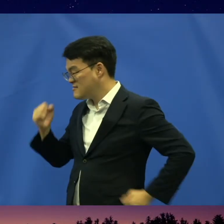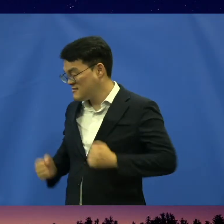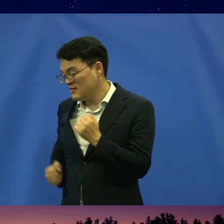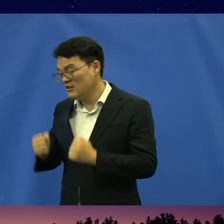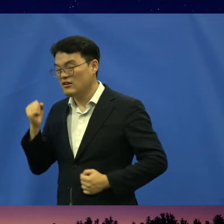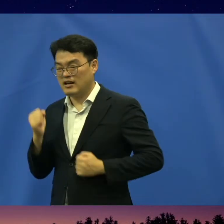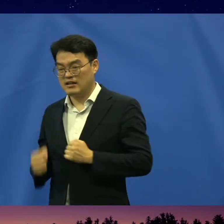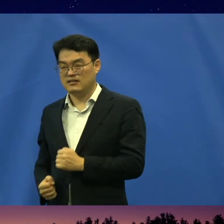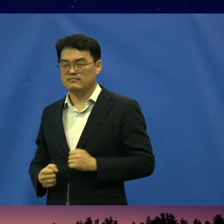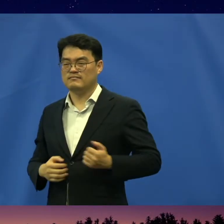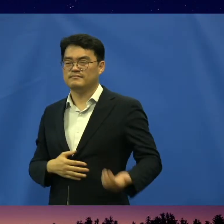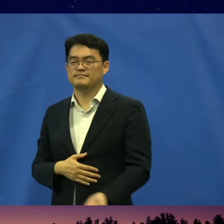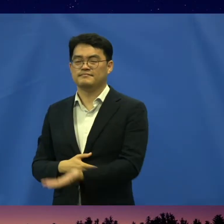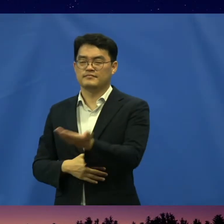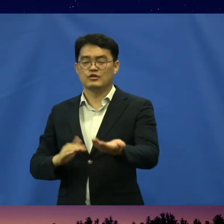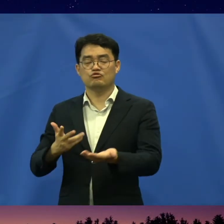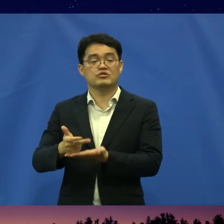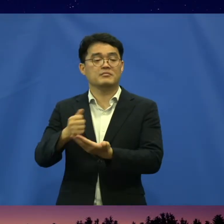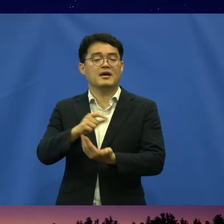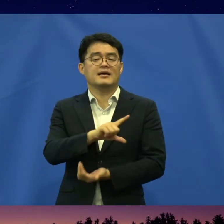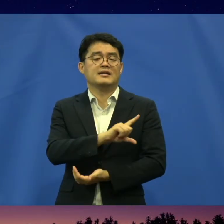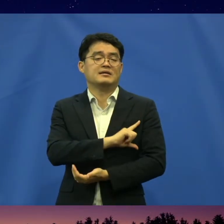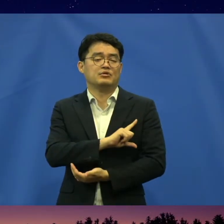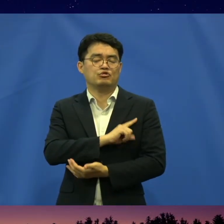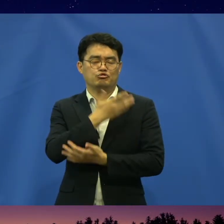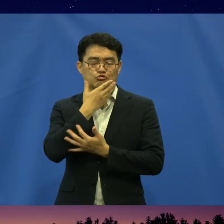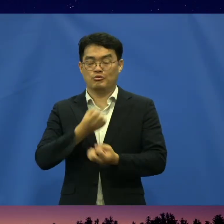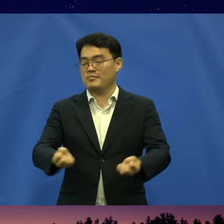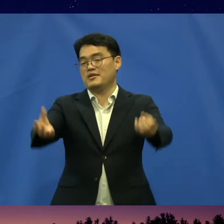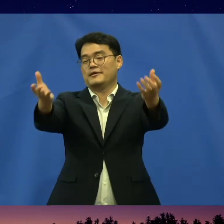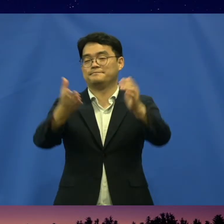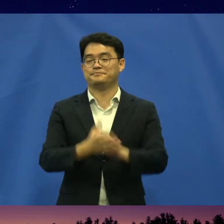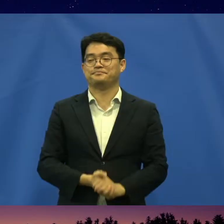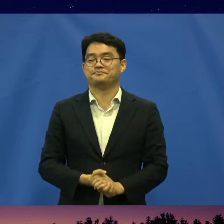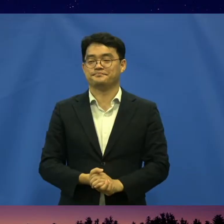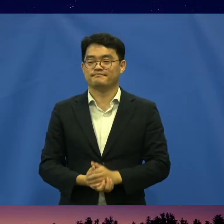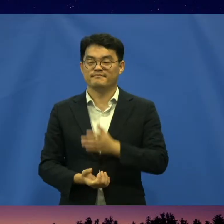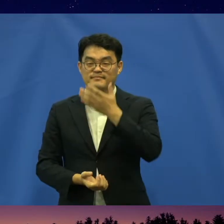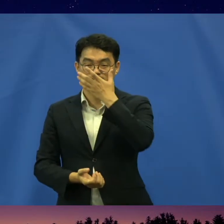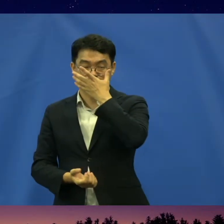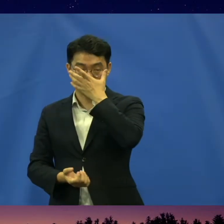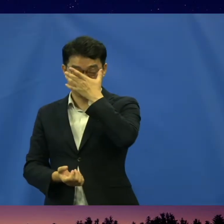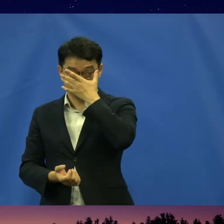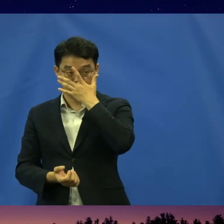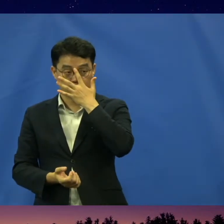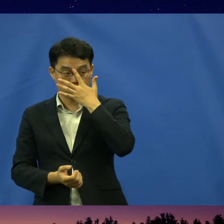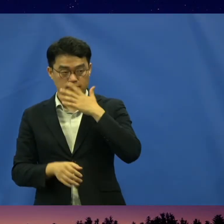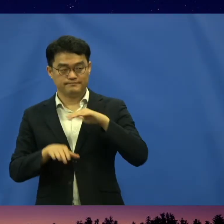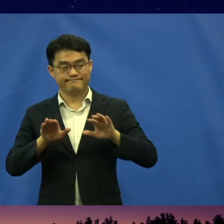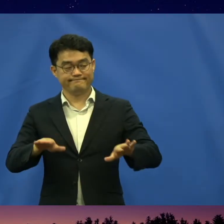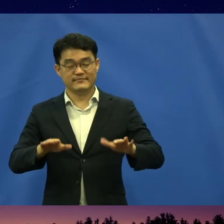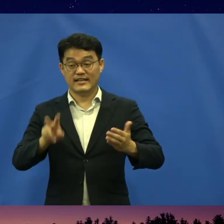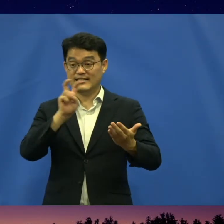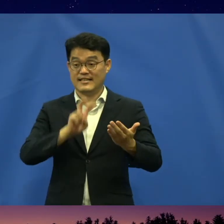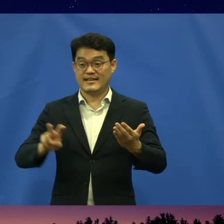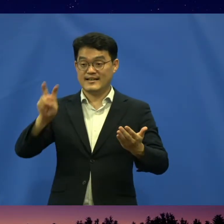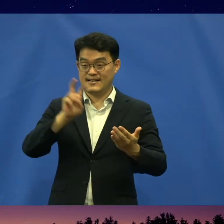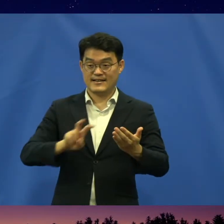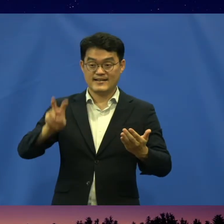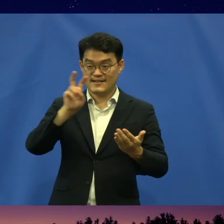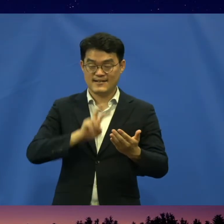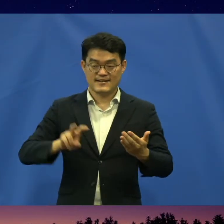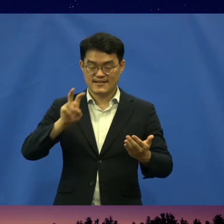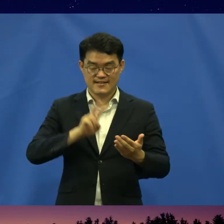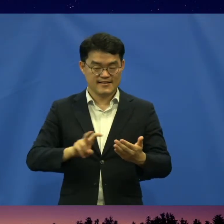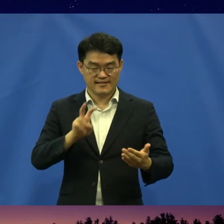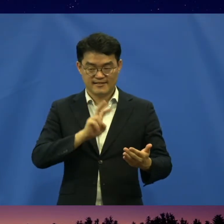전천후 그리스도인들 되시길 주의 이름으로 축원합니다. 자, 오늘 찬양 하나 힘있게 부르고 기도하며